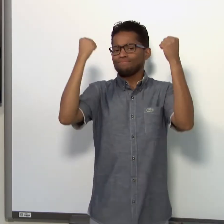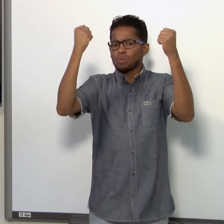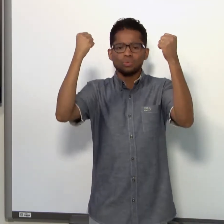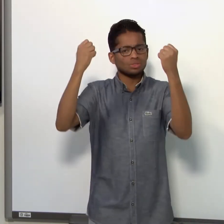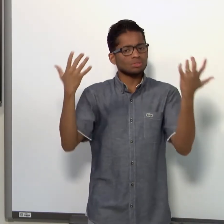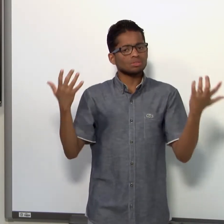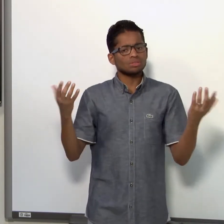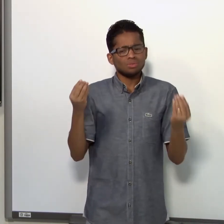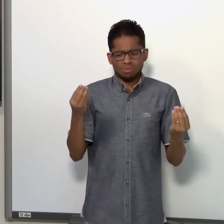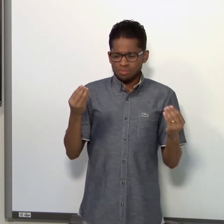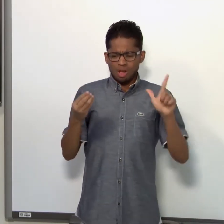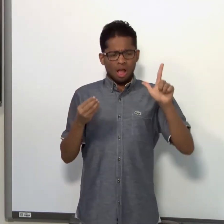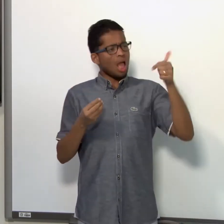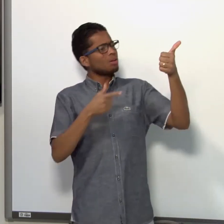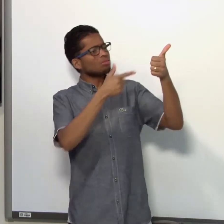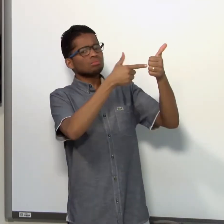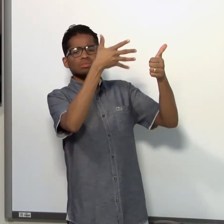Sempre se utiliza o português.